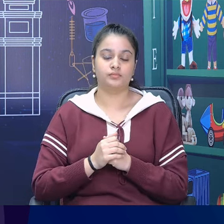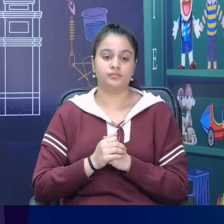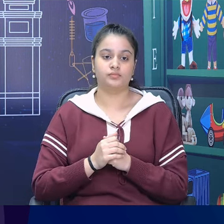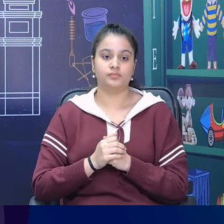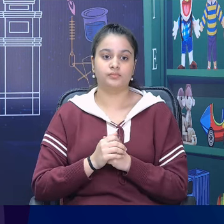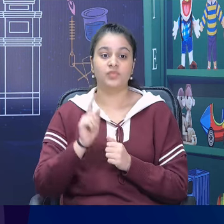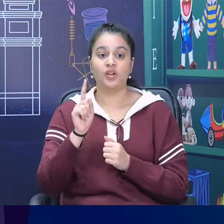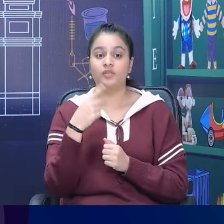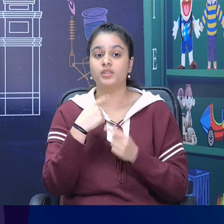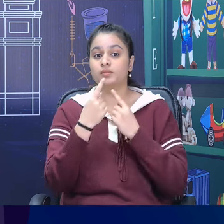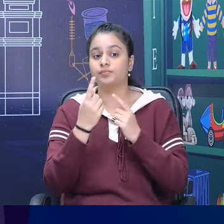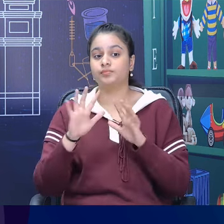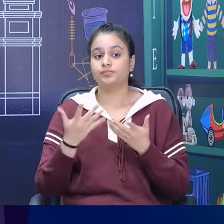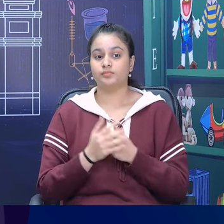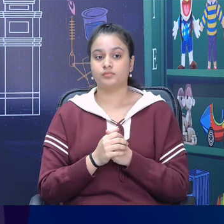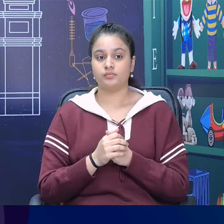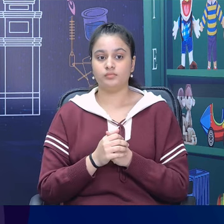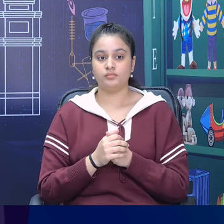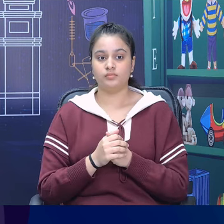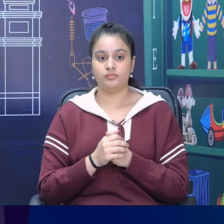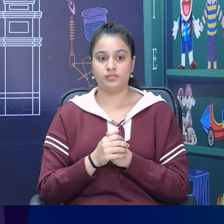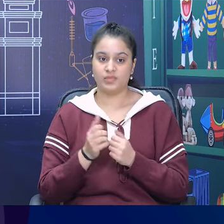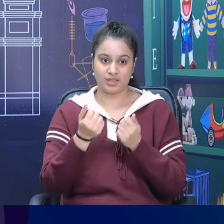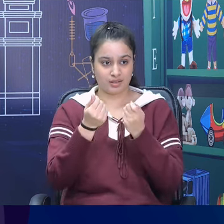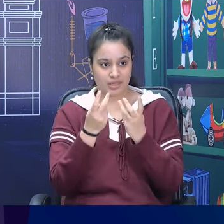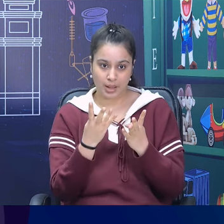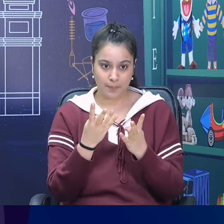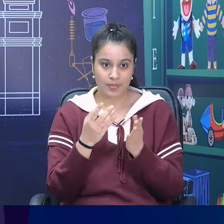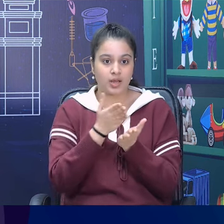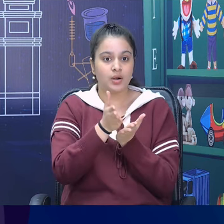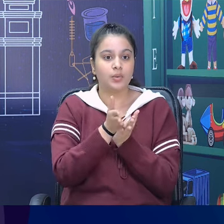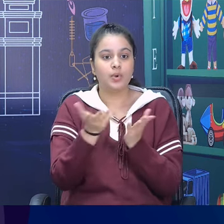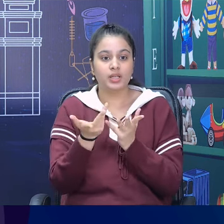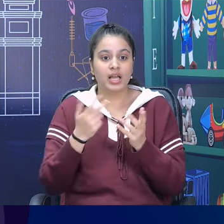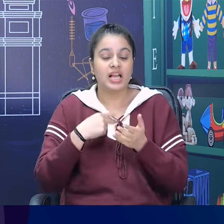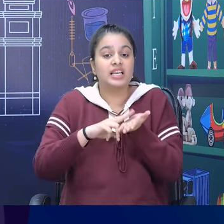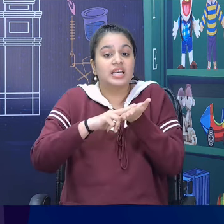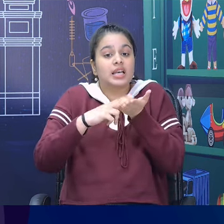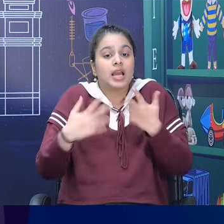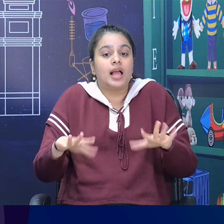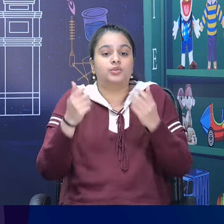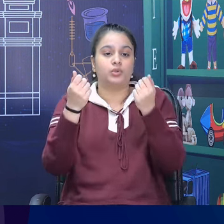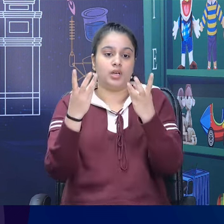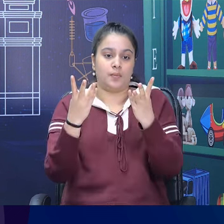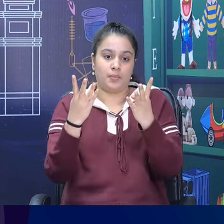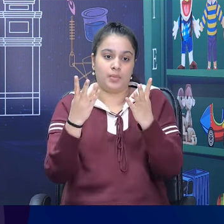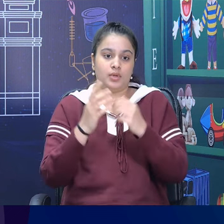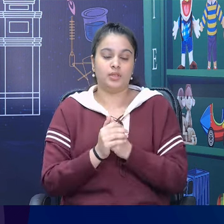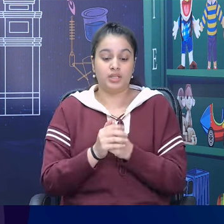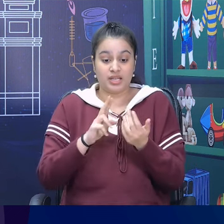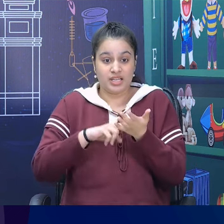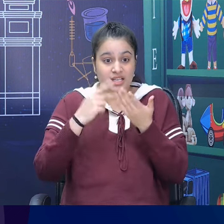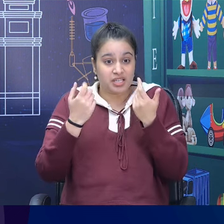हैं सबसे पहले हमने टाइप्स ऑफ नंबर में हम जब बात करते हैं सबसे पहले हम नेचुरल नंबर्स की बात करते हैं नेचुरल नंबर्स आर दोज नंबर व्हिच आर